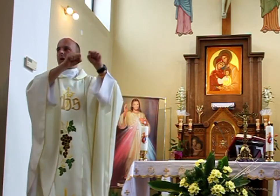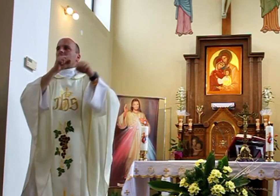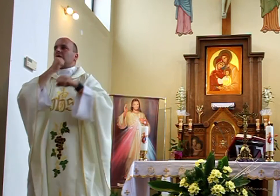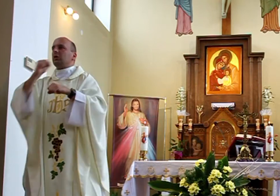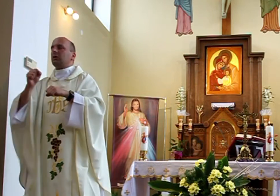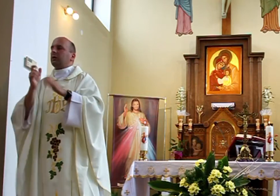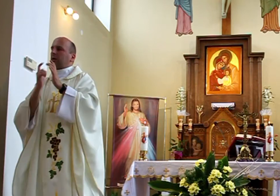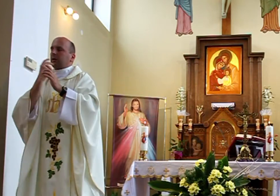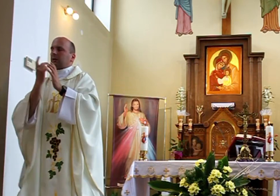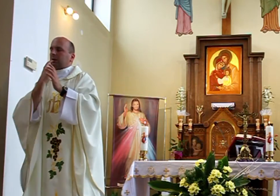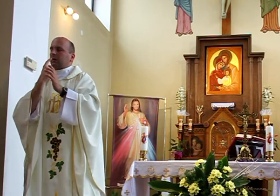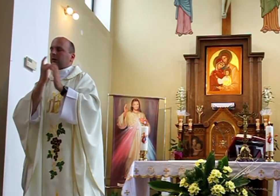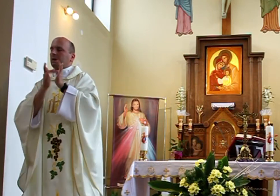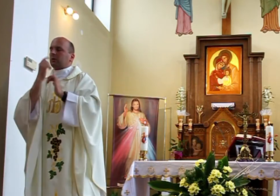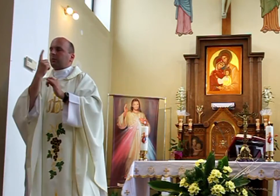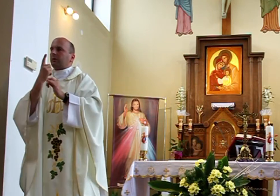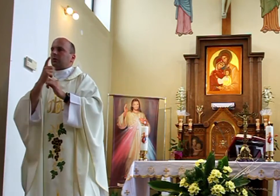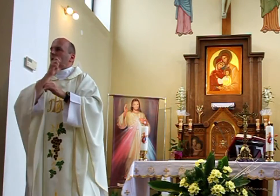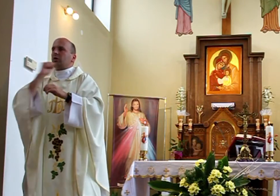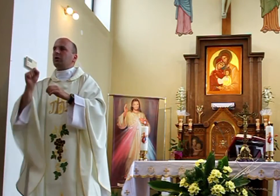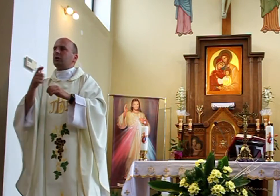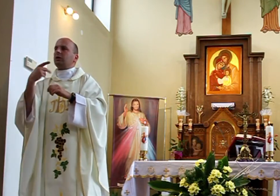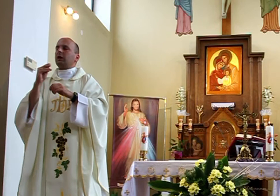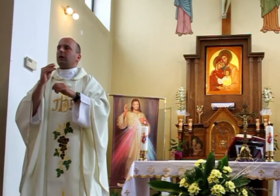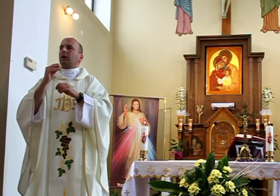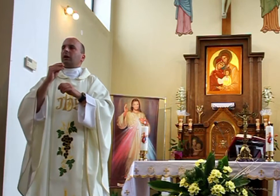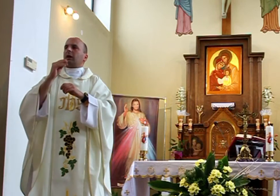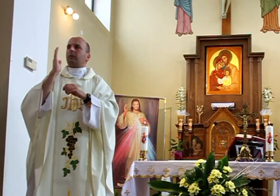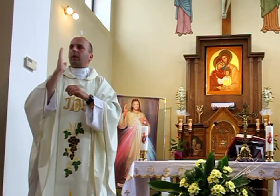I nikt, Jezus powiedział, nikt